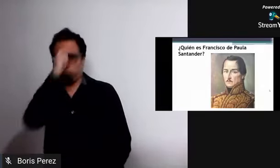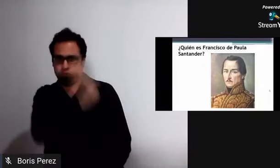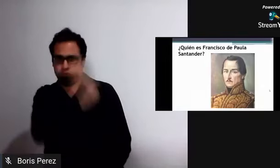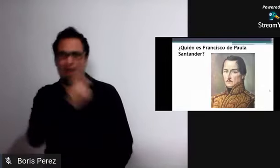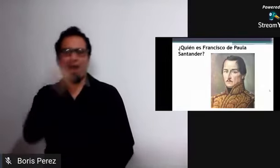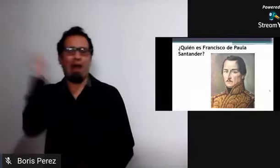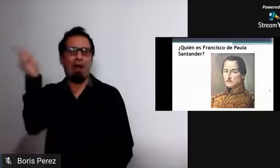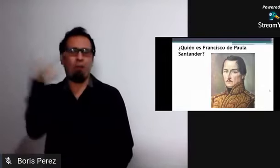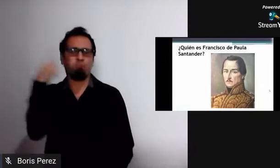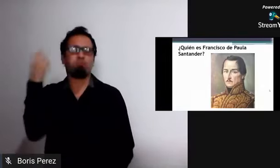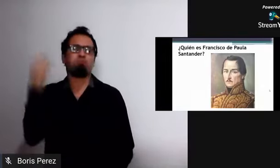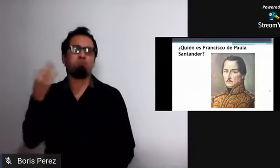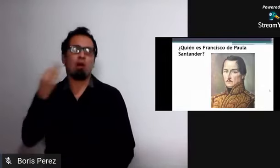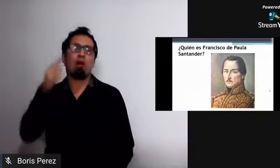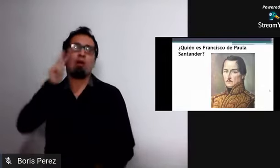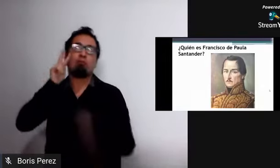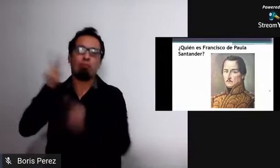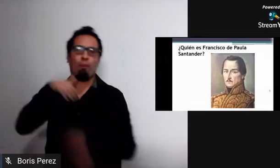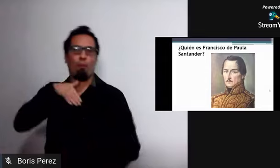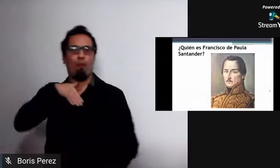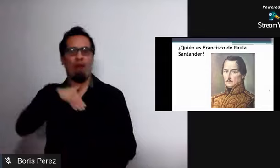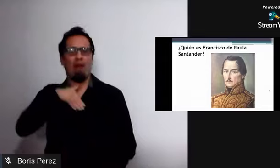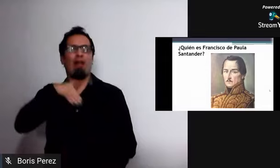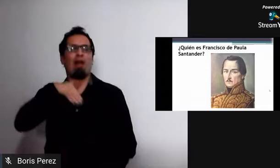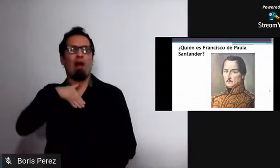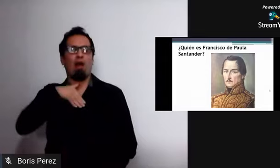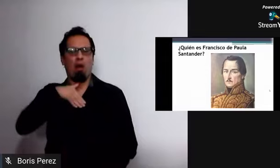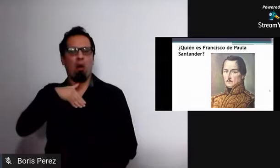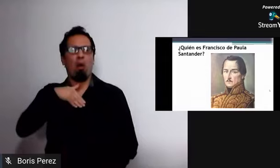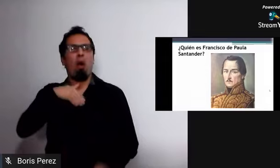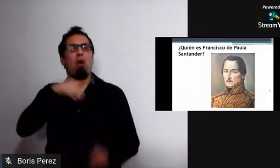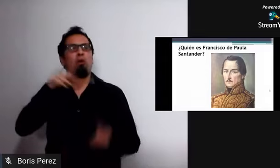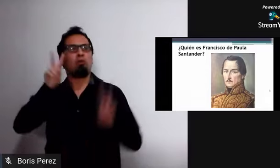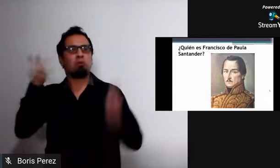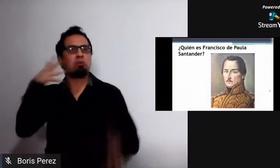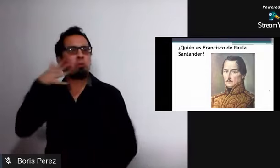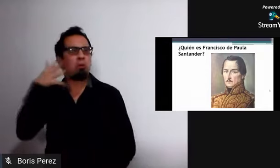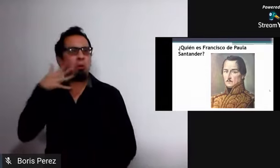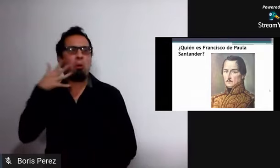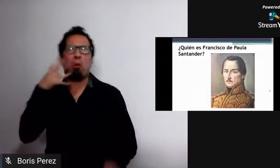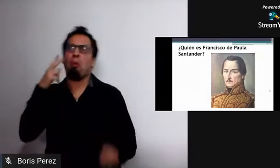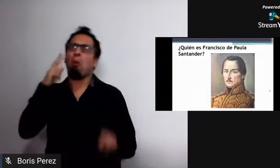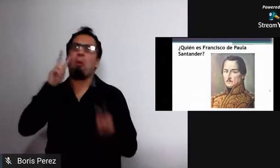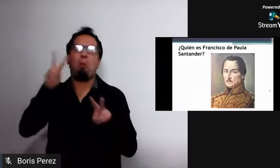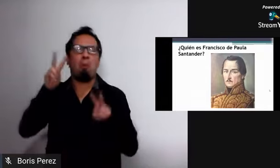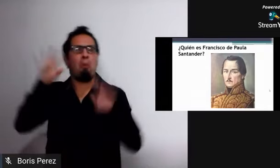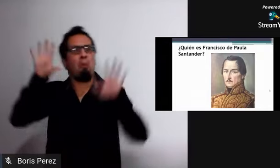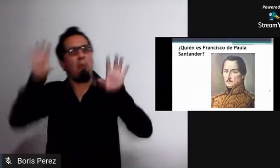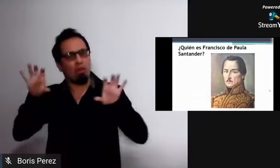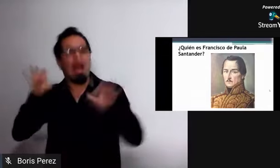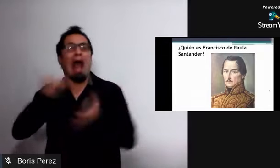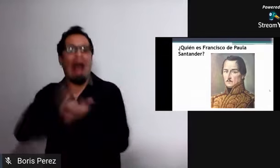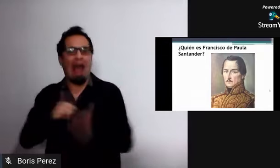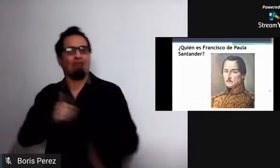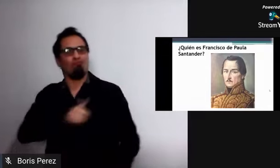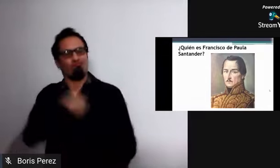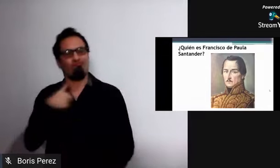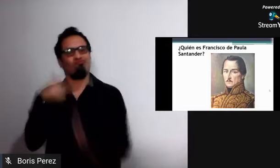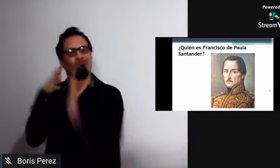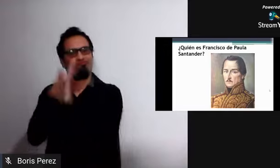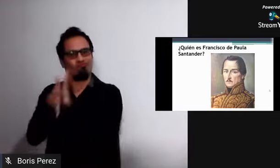Esta es la seña de él. Es una persona muy recordada porque estuvo acompañando